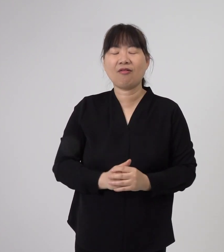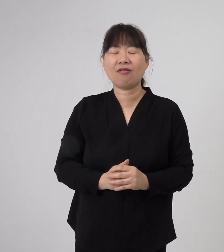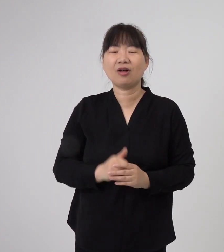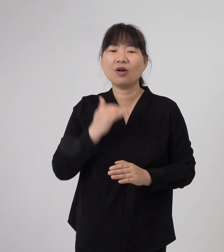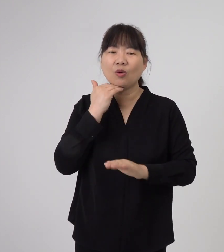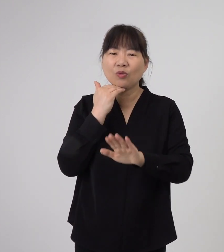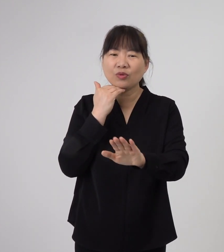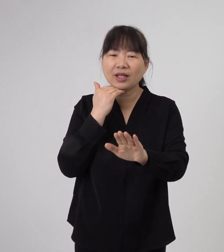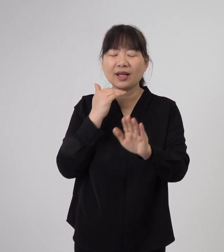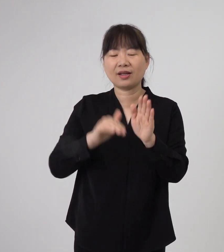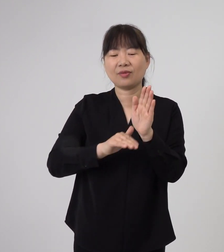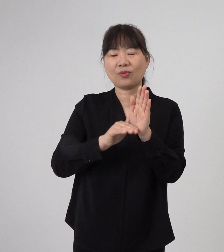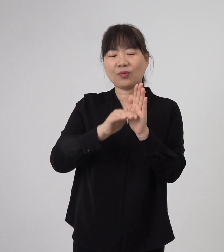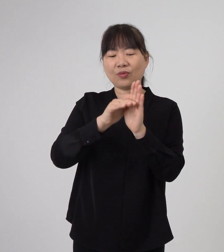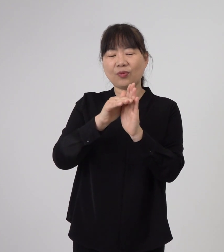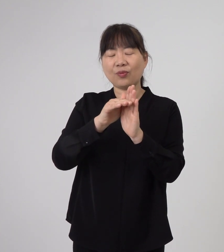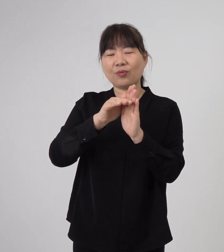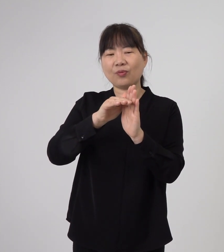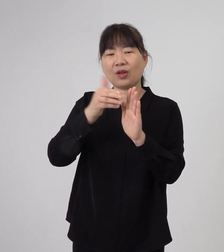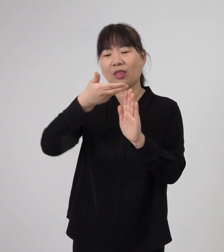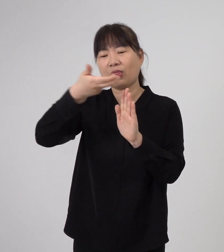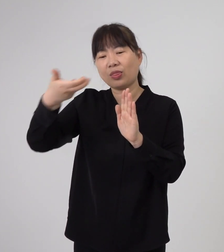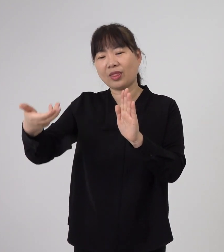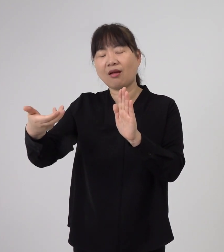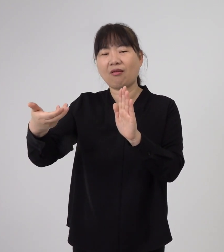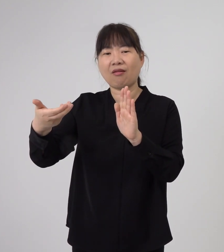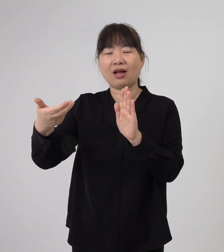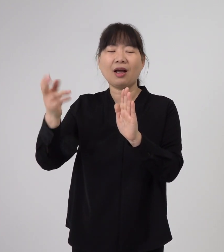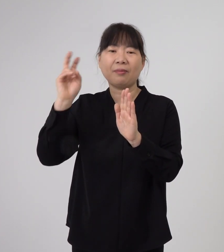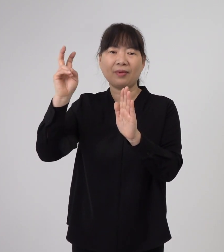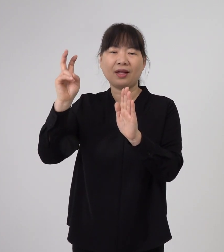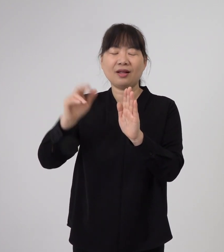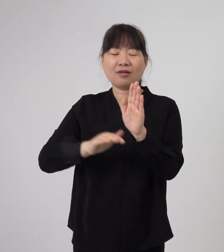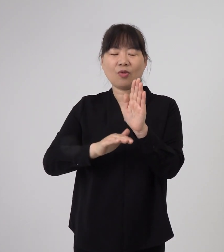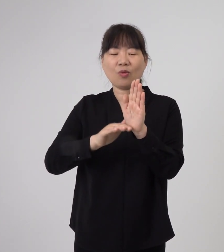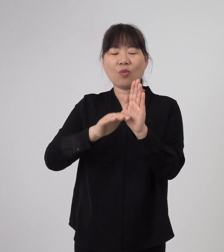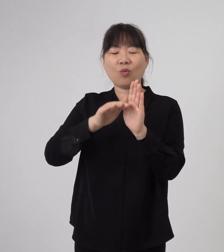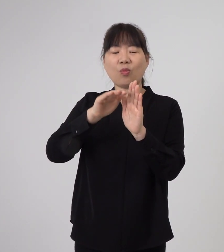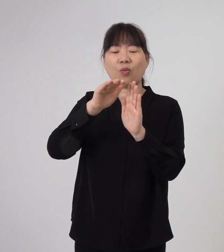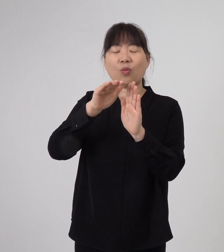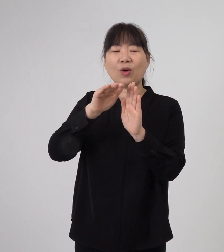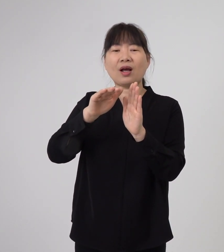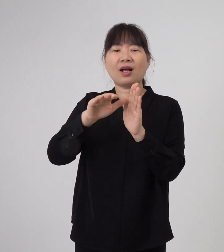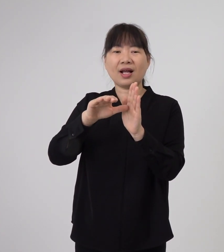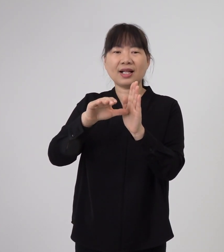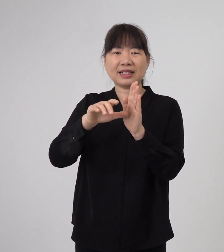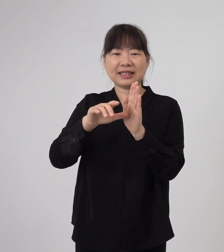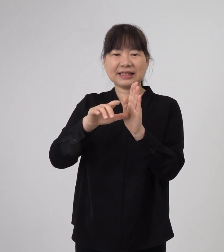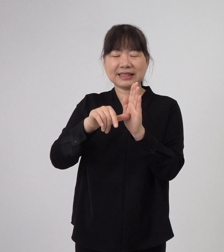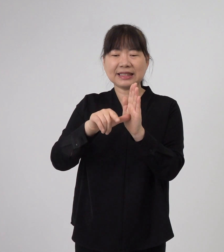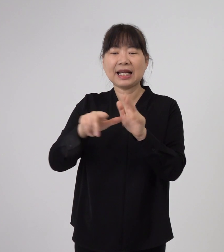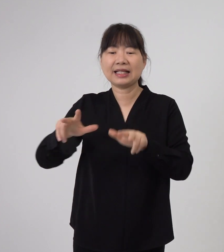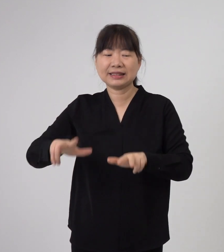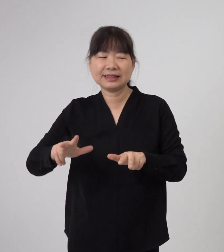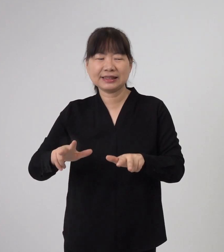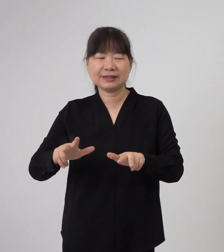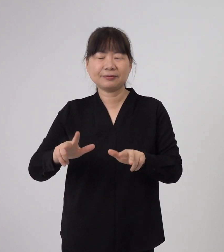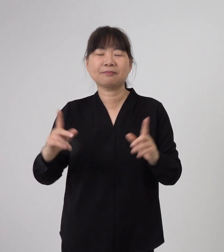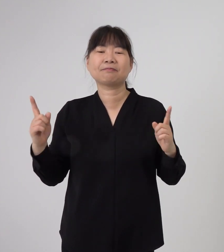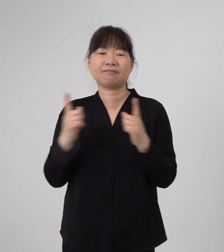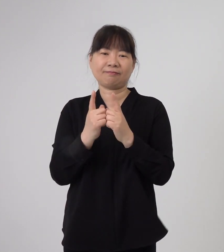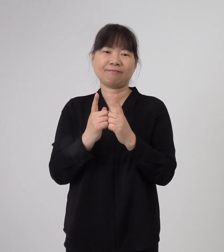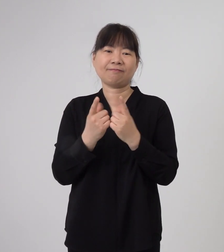어떻게 되죠? 넘치게 돼요. 그 정점의 시기가 온 거예요. 그래서